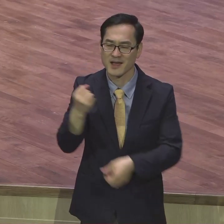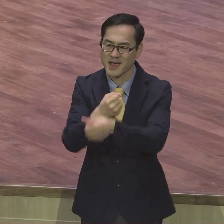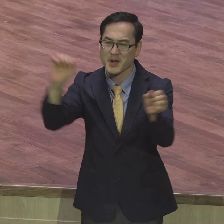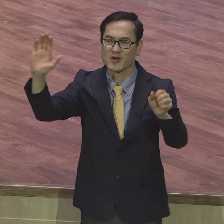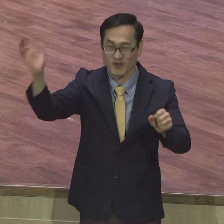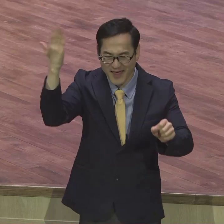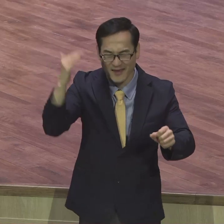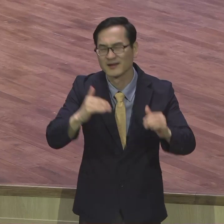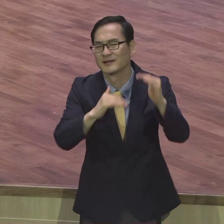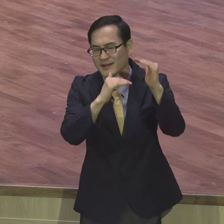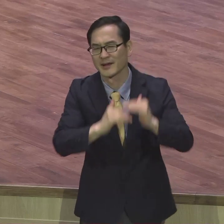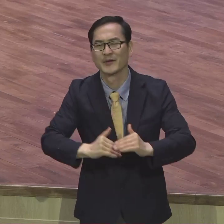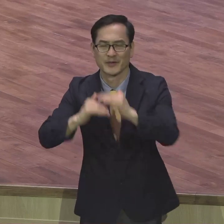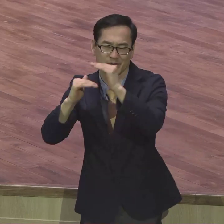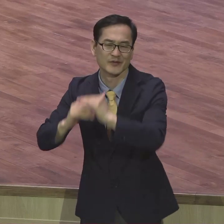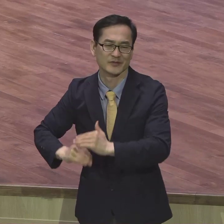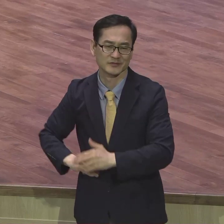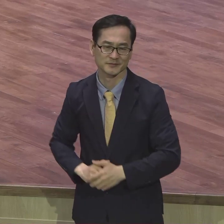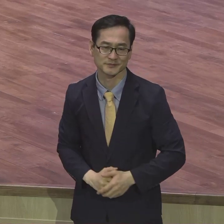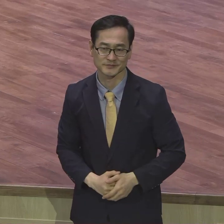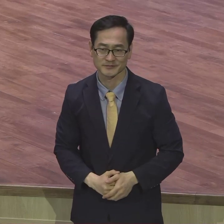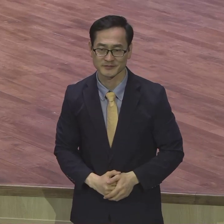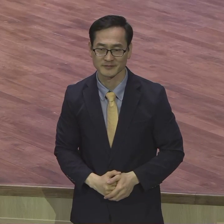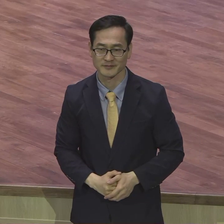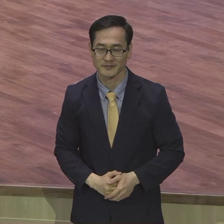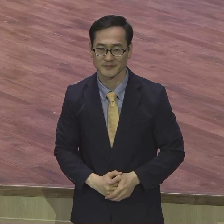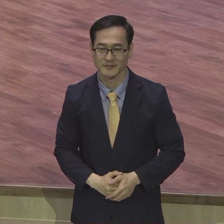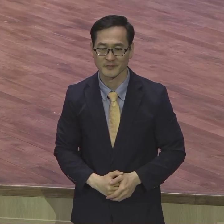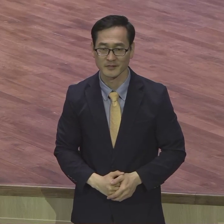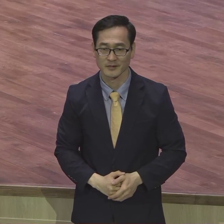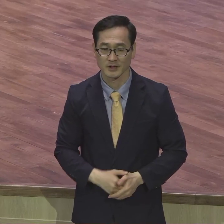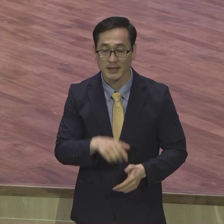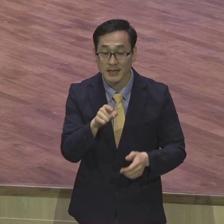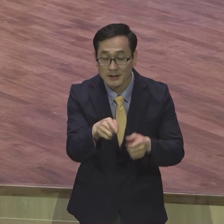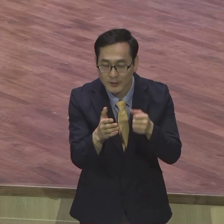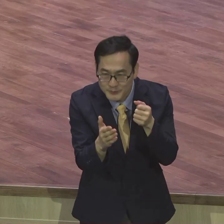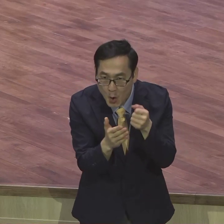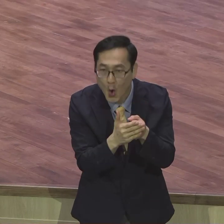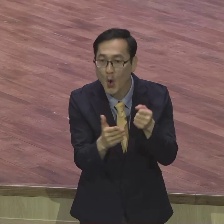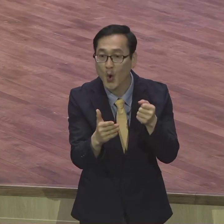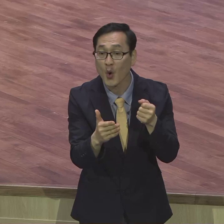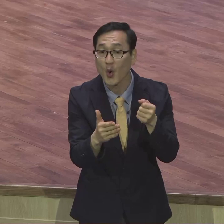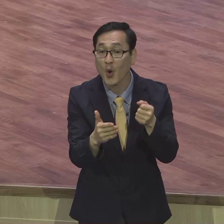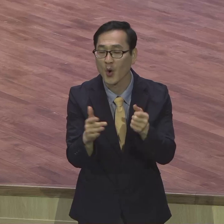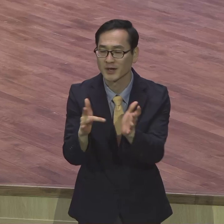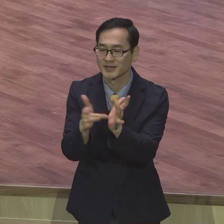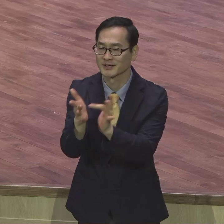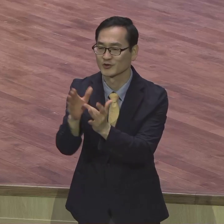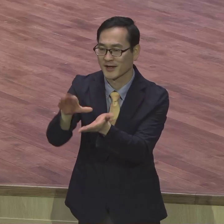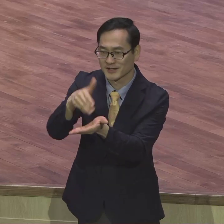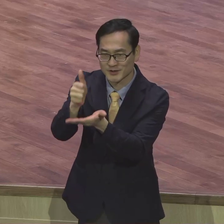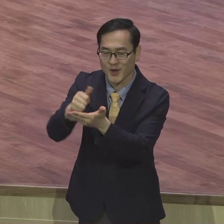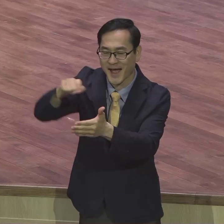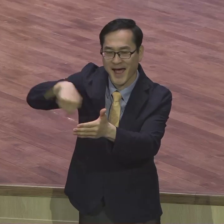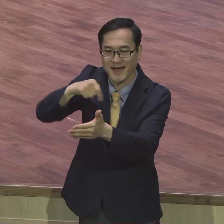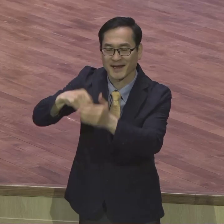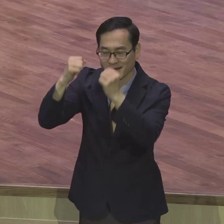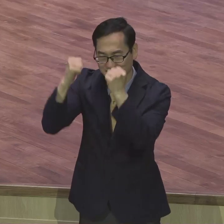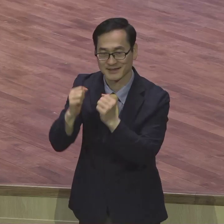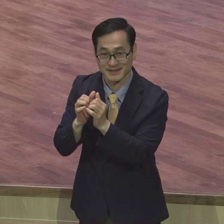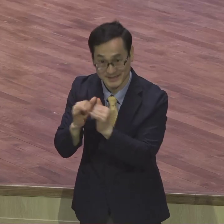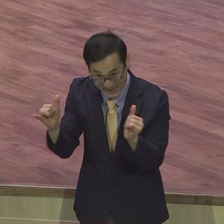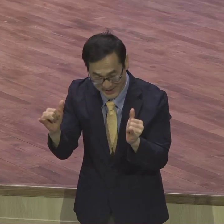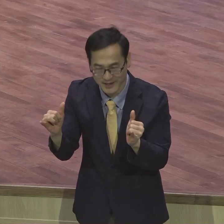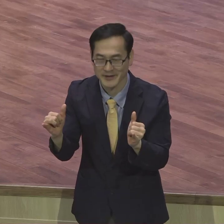이걸 강조하고 있어요. 그래서 그러므로 그리스도 예수 안에 있는 자기는 결코